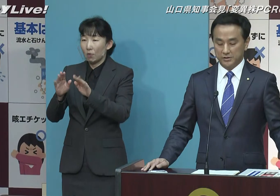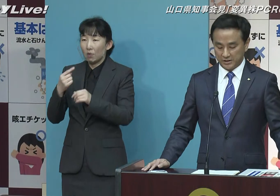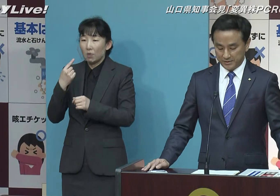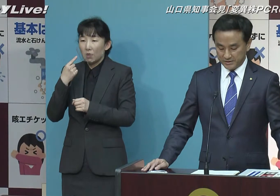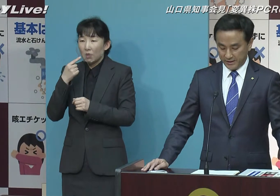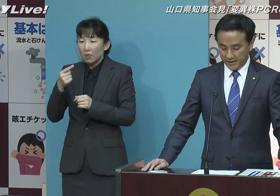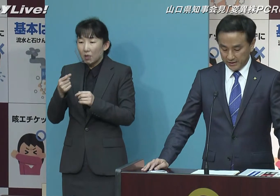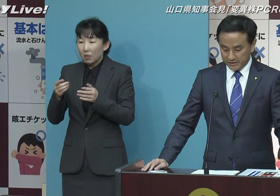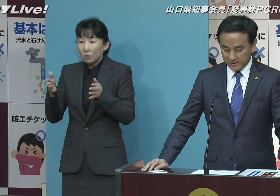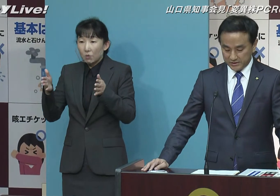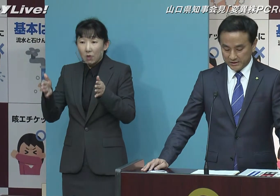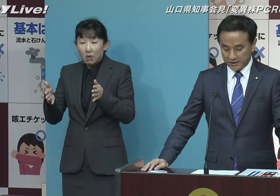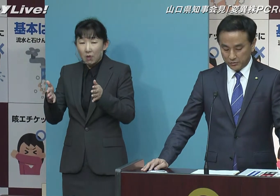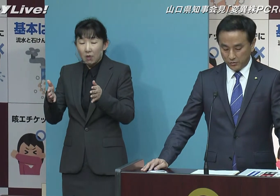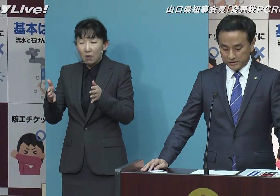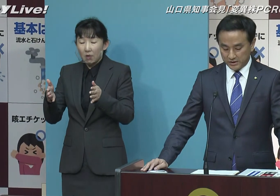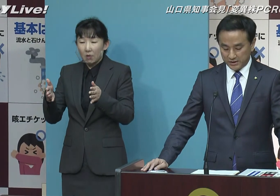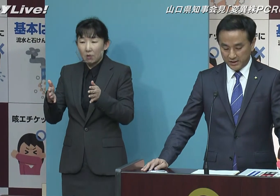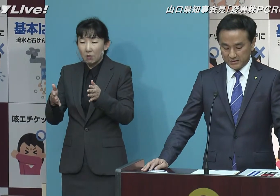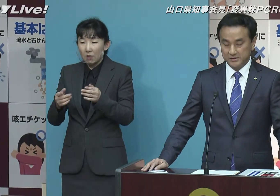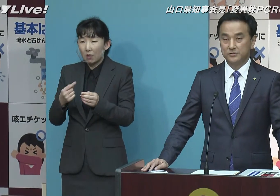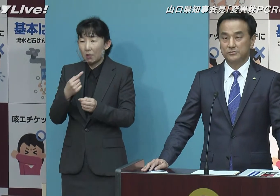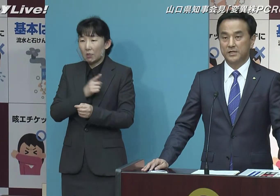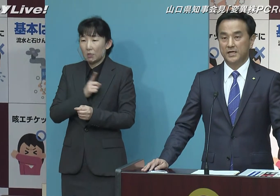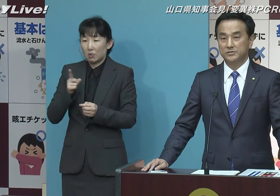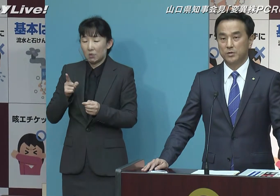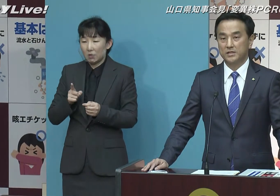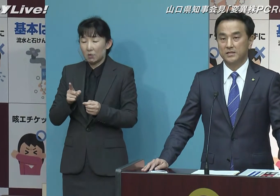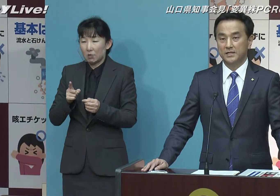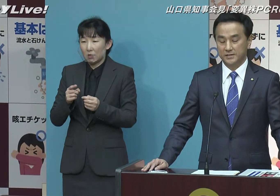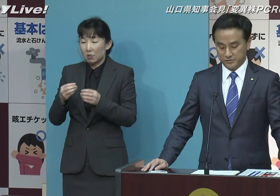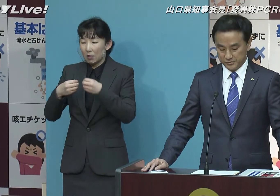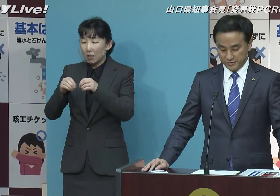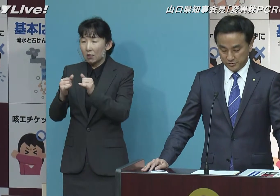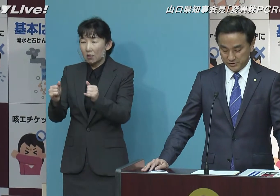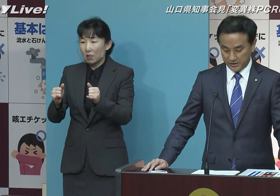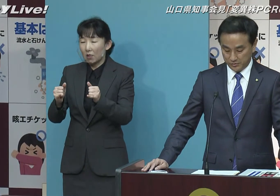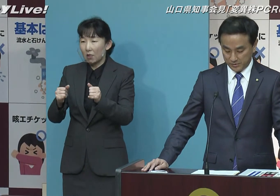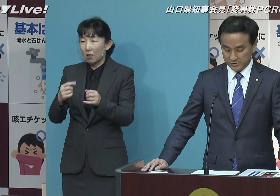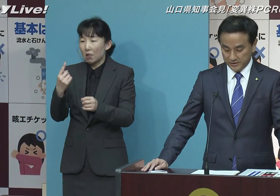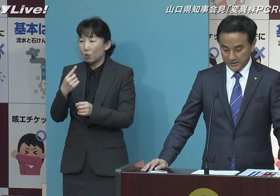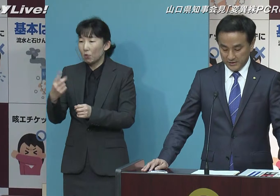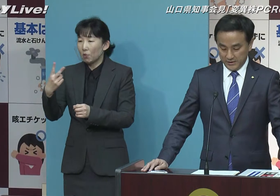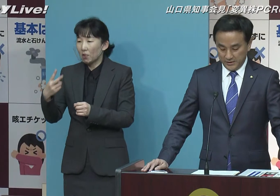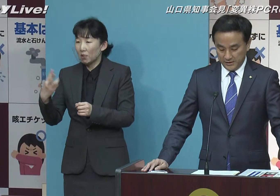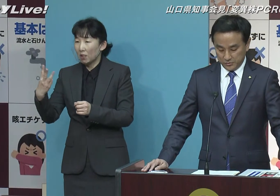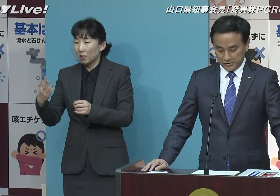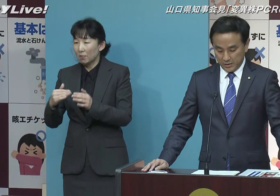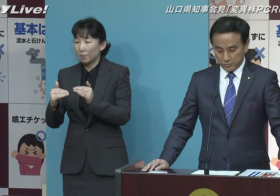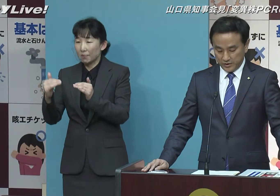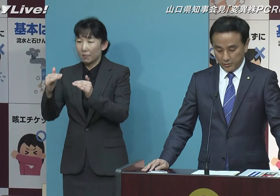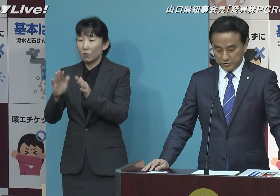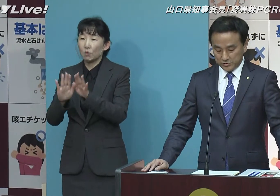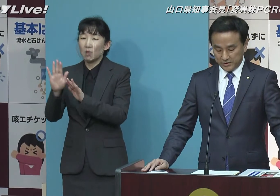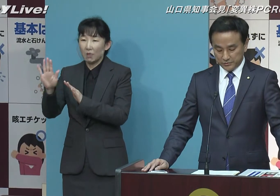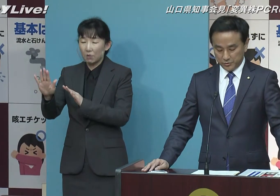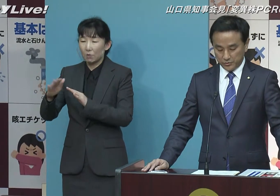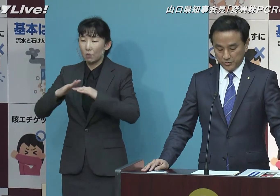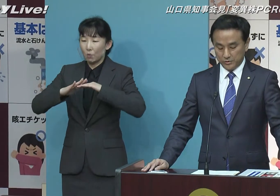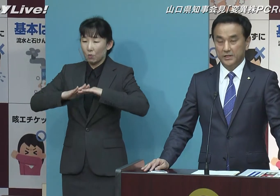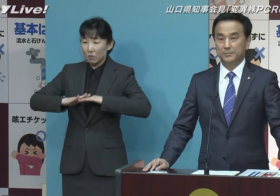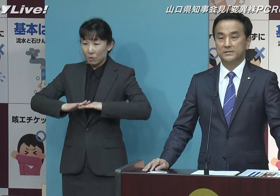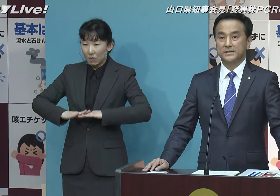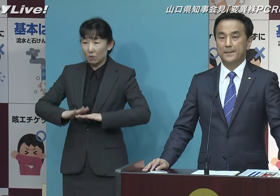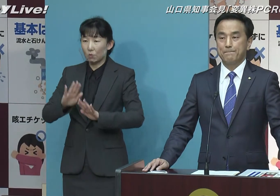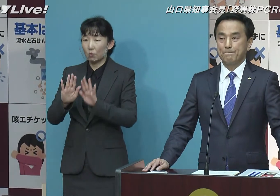月以上にあたりまして1日あたりの新規感染者数が1桁台で推移をしております。 そうしたことで落ち着いている状